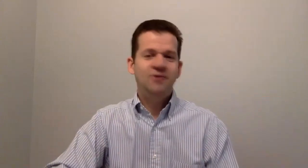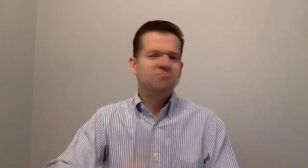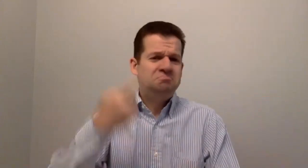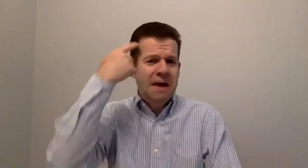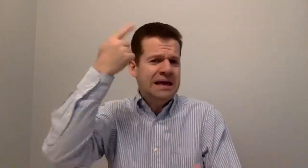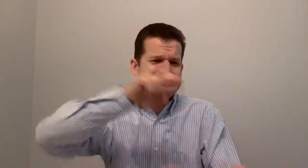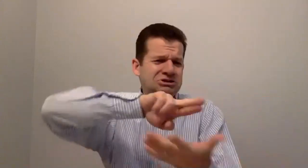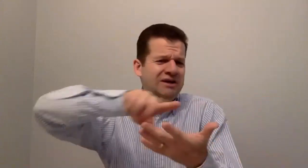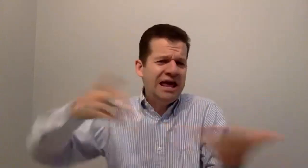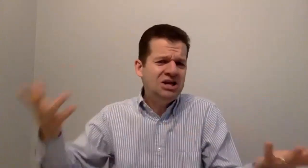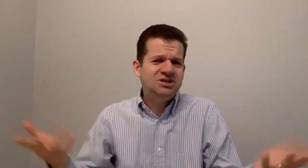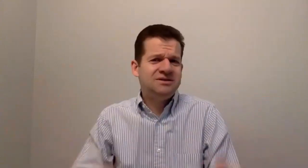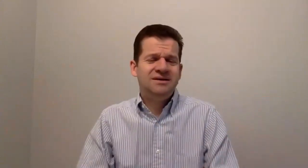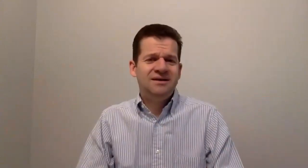Certo? Pensa diferente.